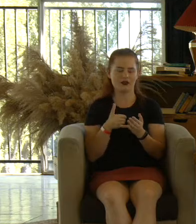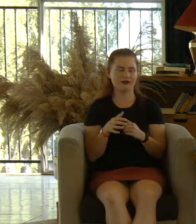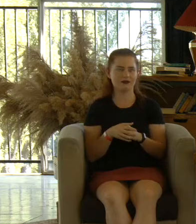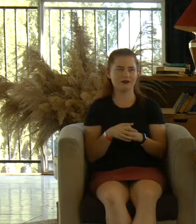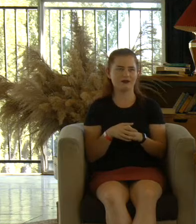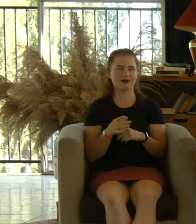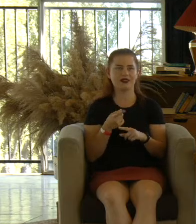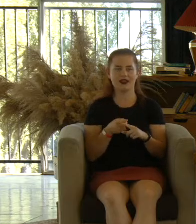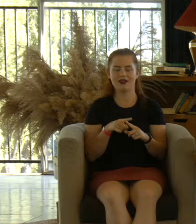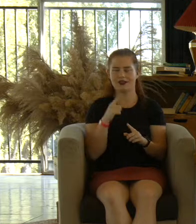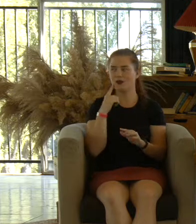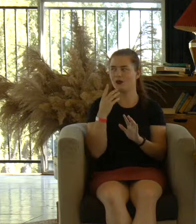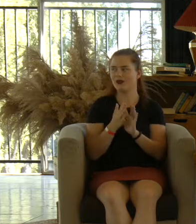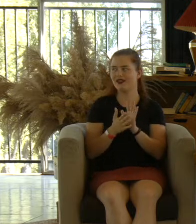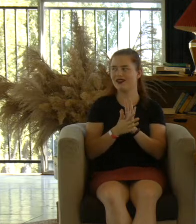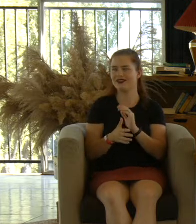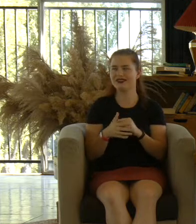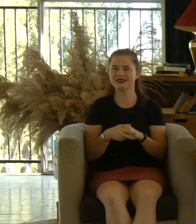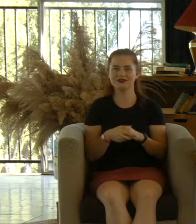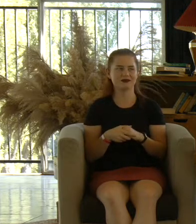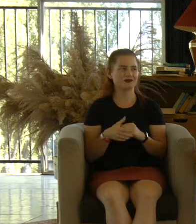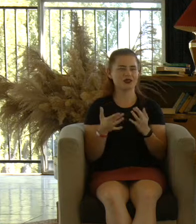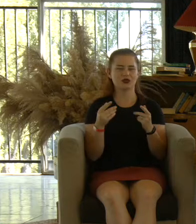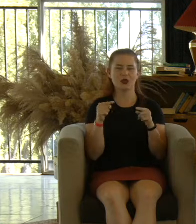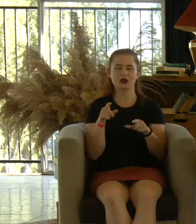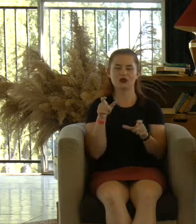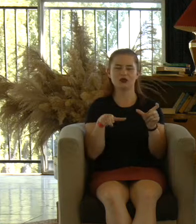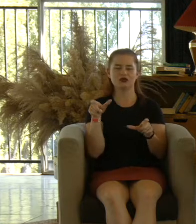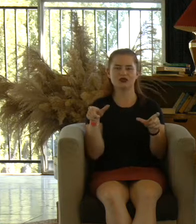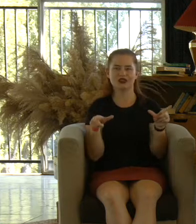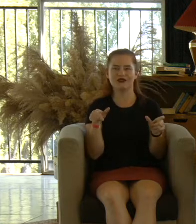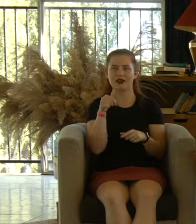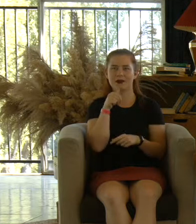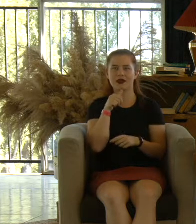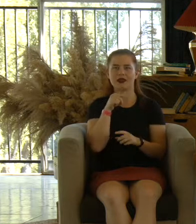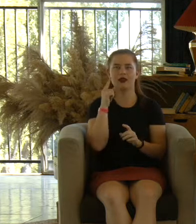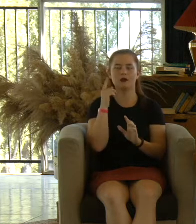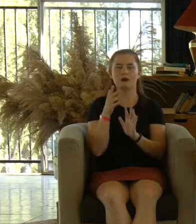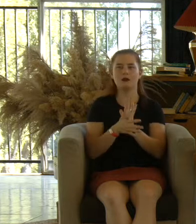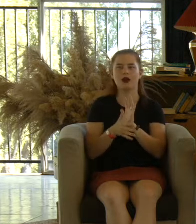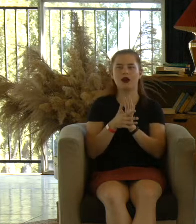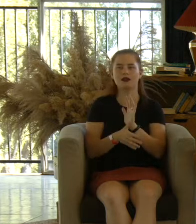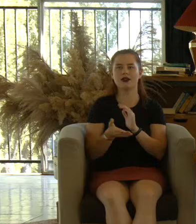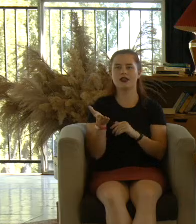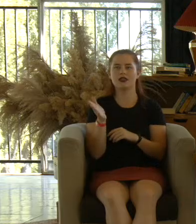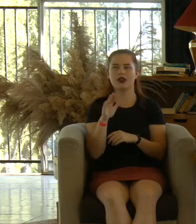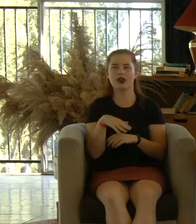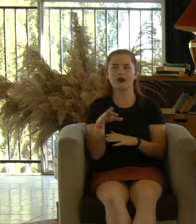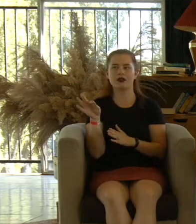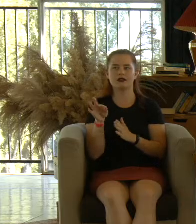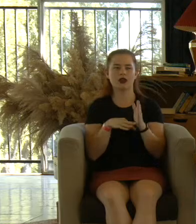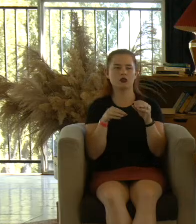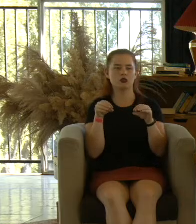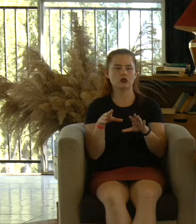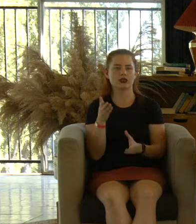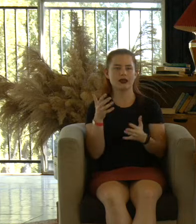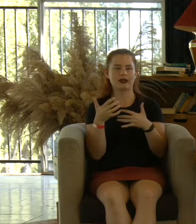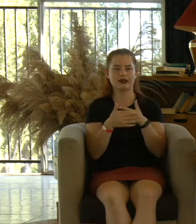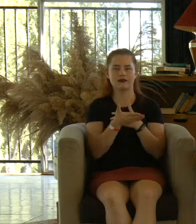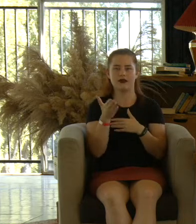Это сложнее. Так, а сколько здесь человек, я пытаюсь понять. Давайте сразу так решим. Вот если среди